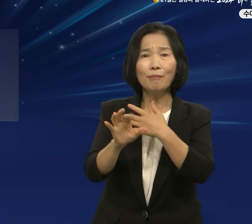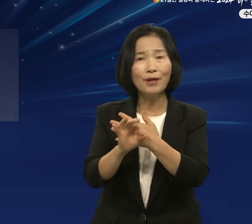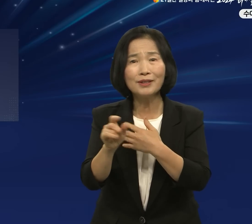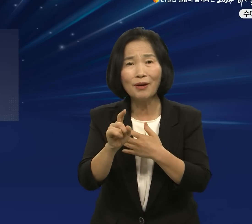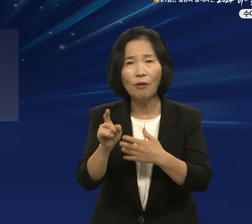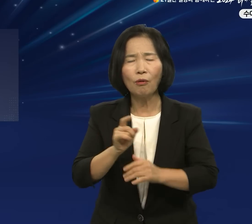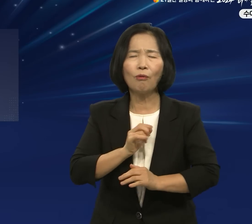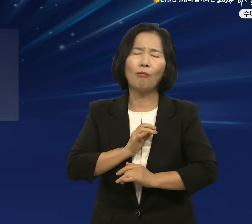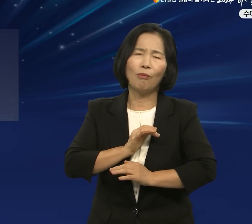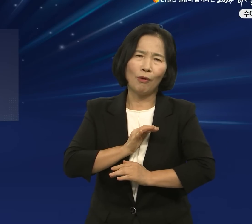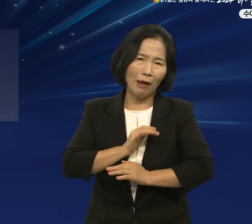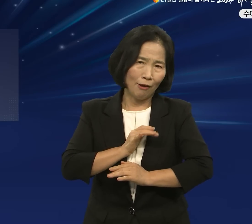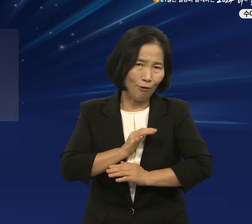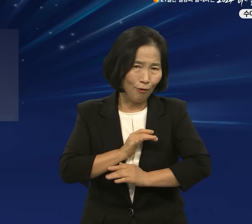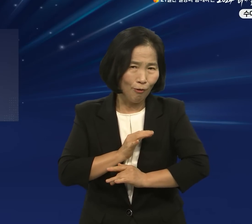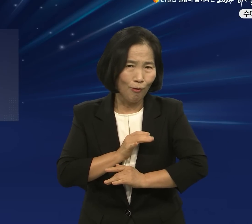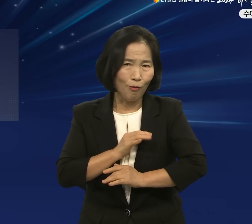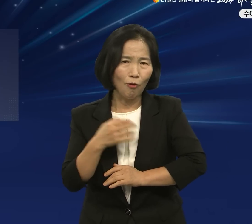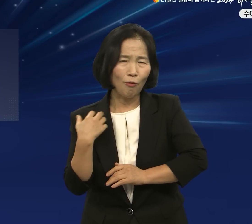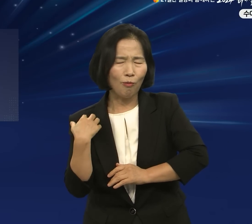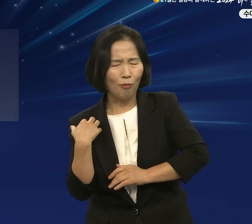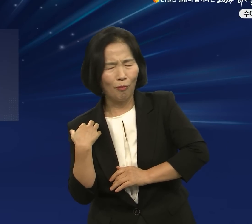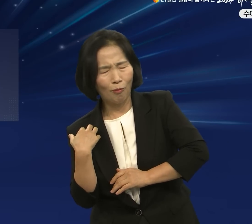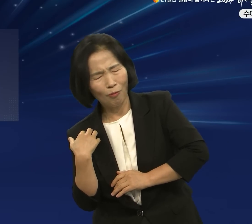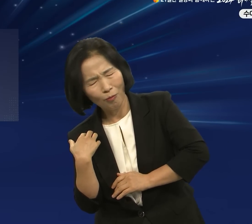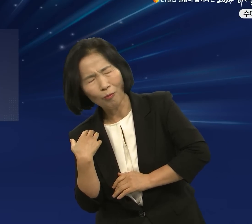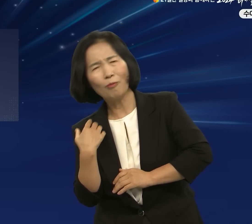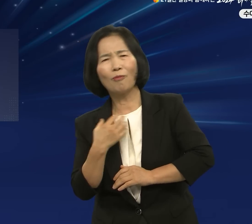두려움은 감당할 수 없었습니다.